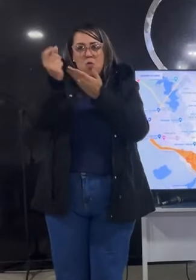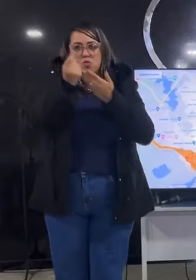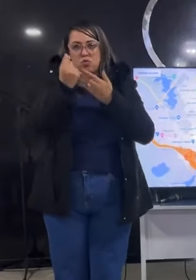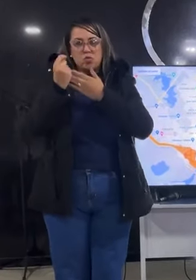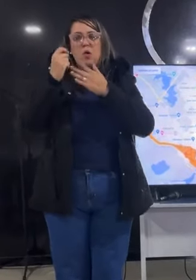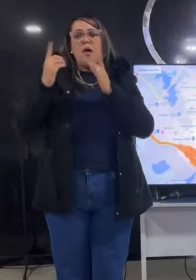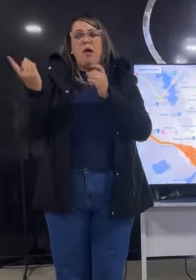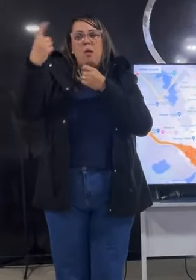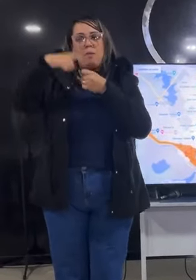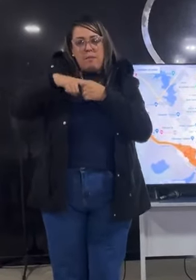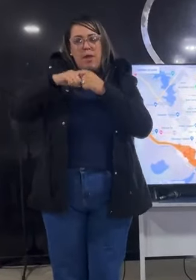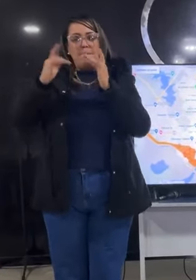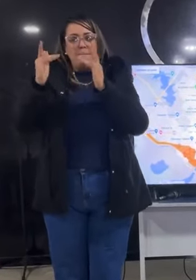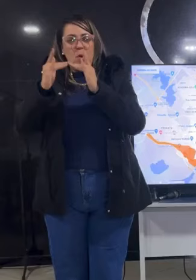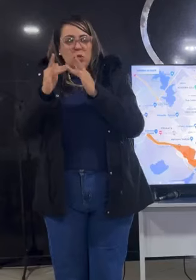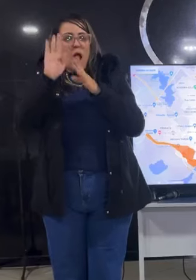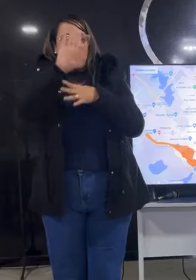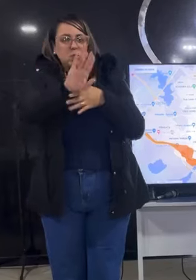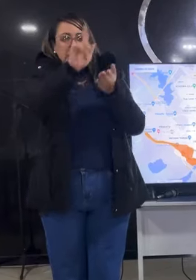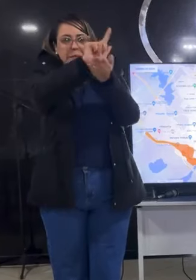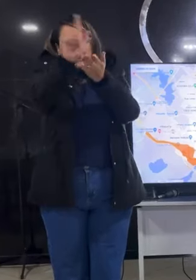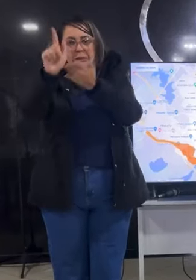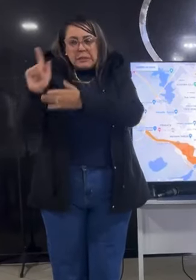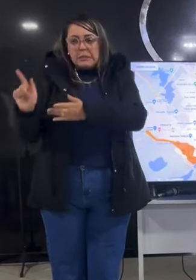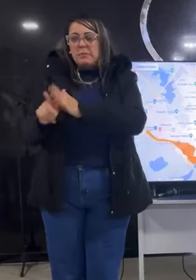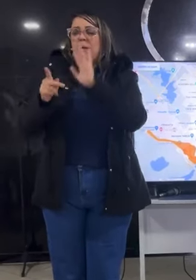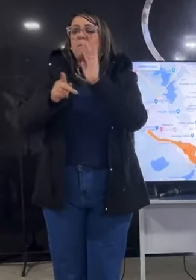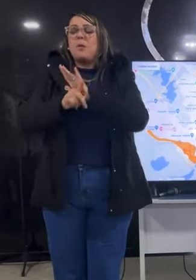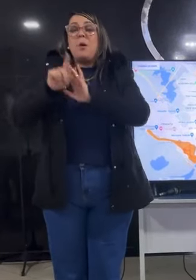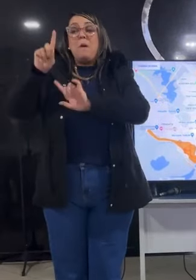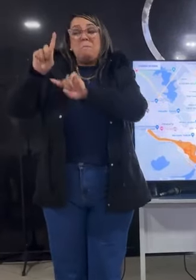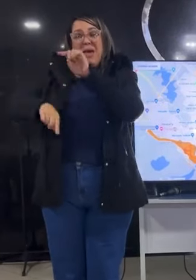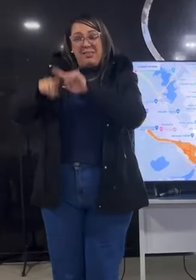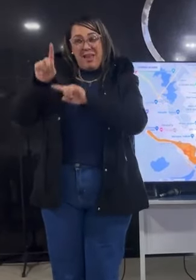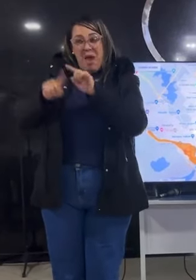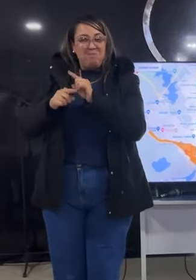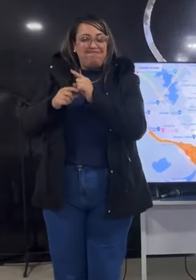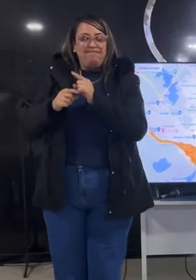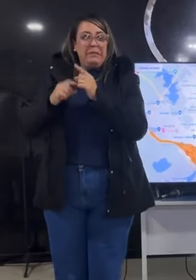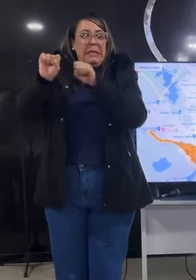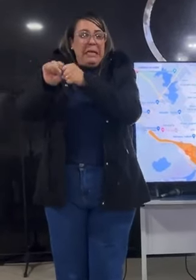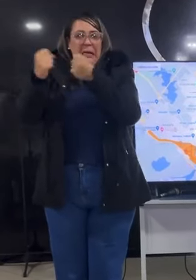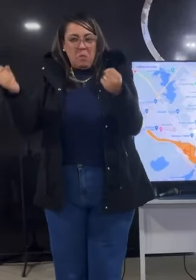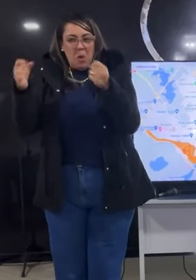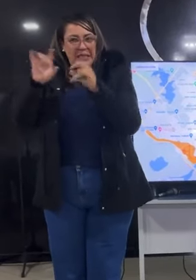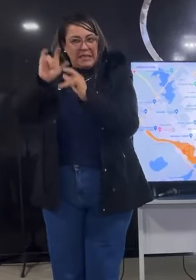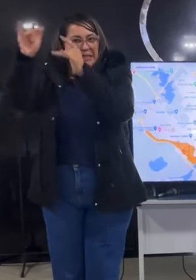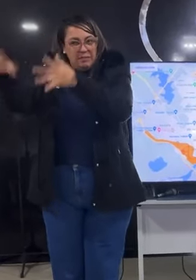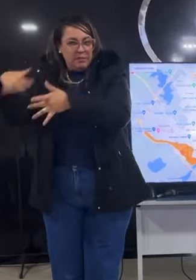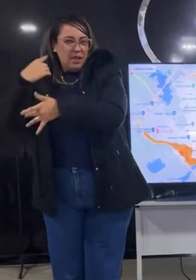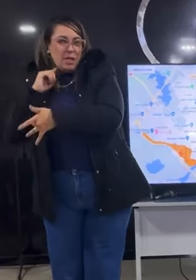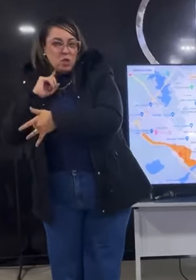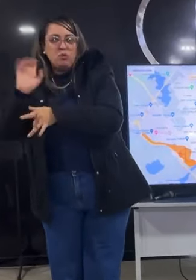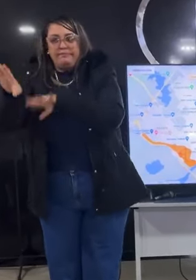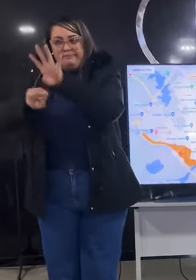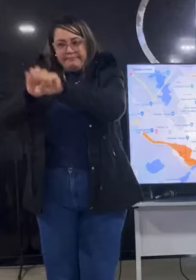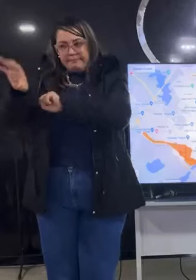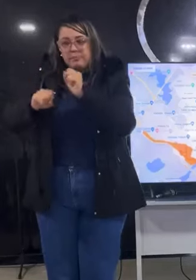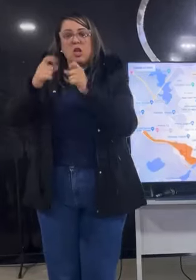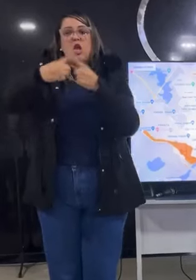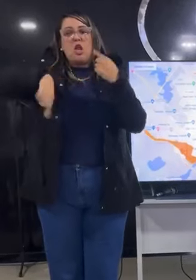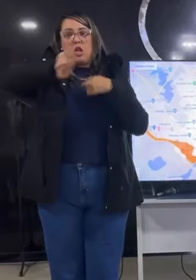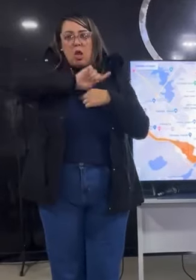limpeza no que nós pudermos recolhendo o material inservível né o material eh que precisa ser descartado nós vamos estar